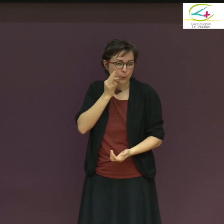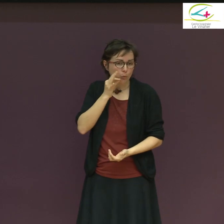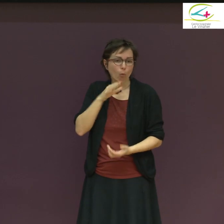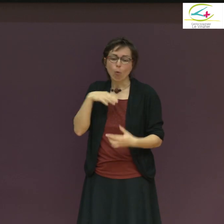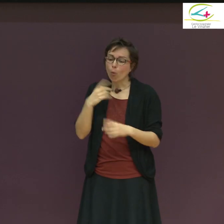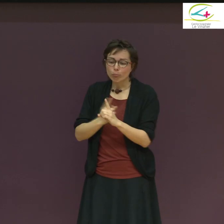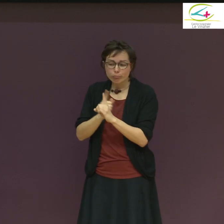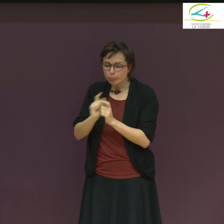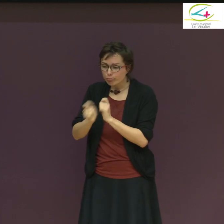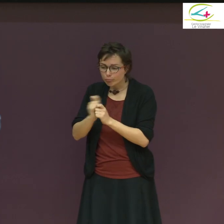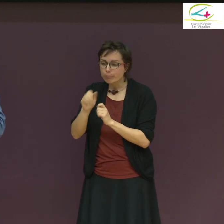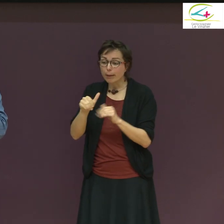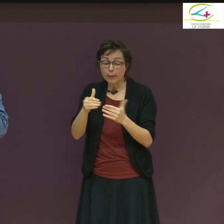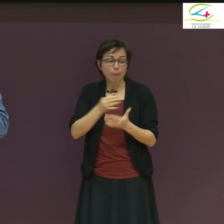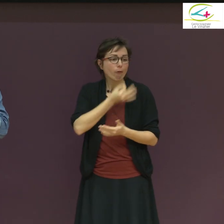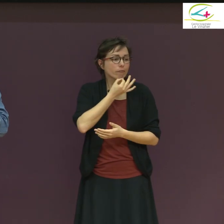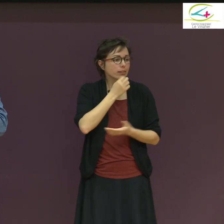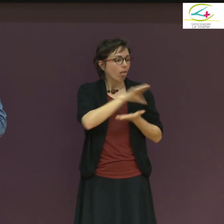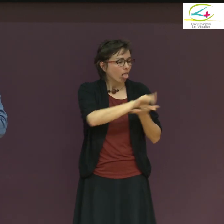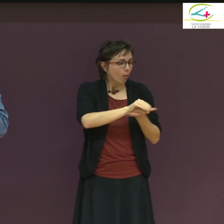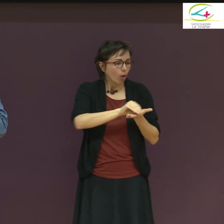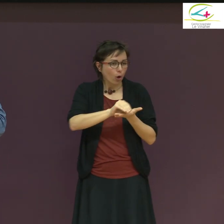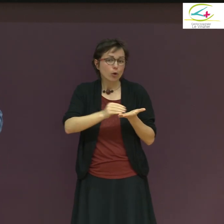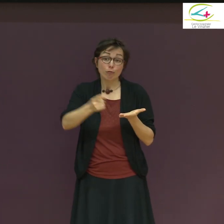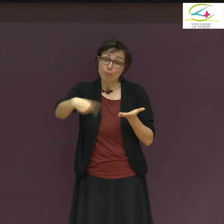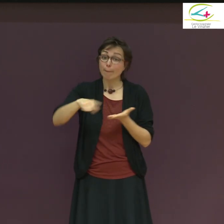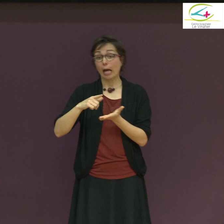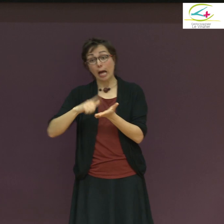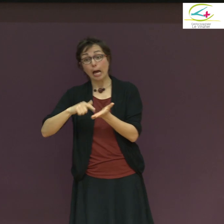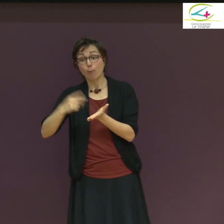le magnifique repas de l'internat que vous payez avec vos impôts.